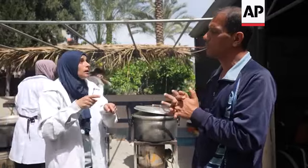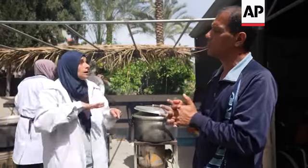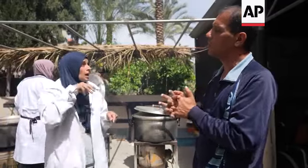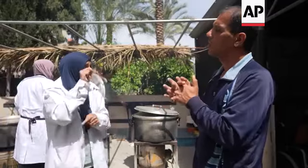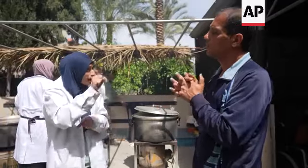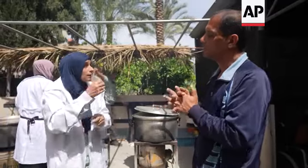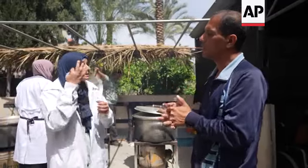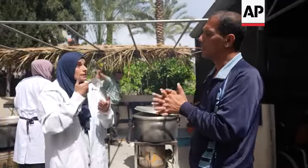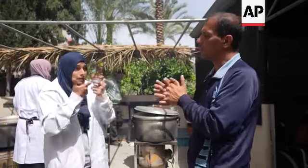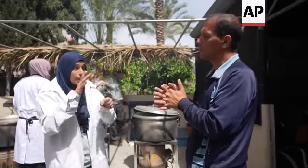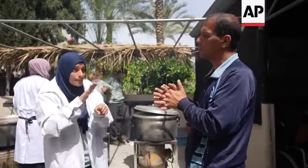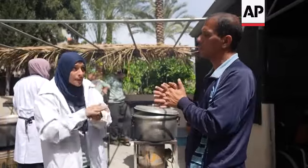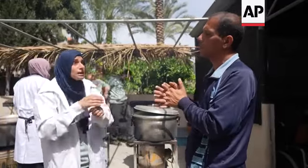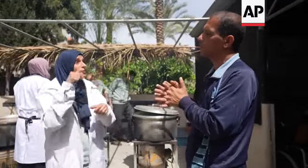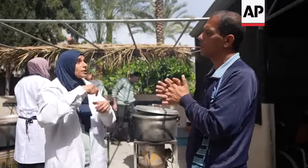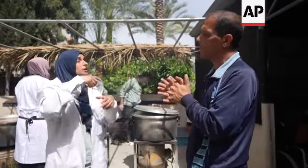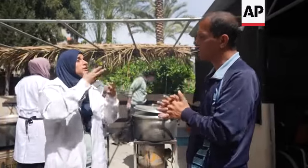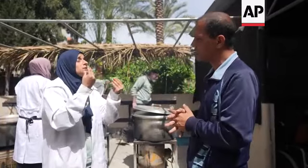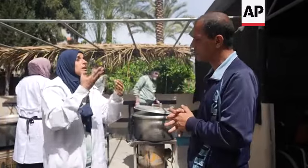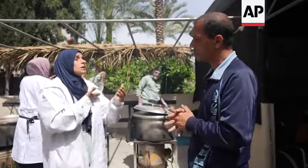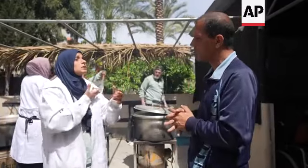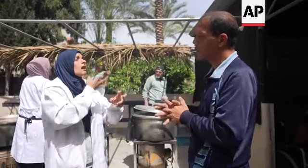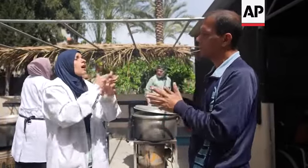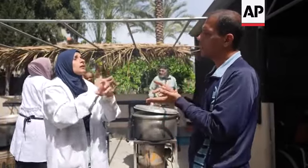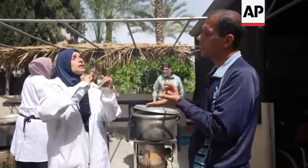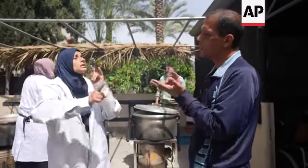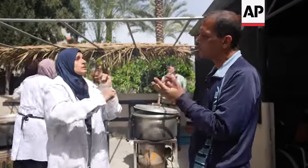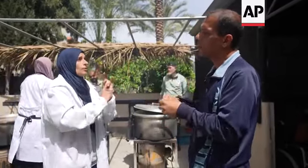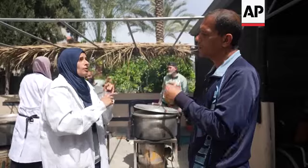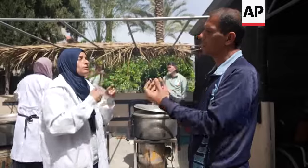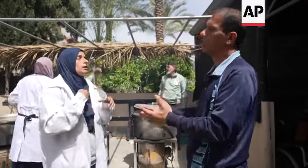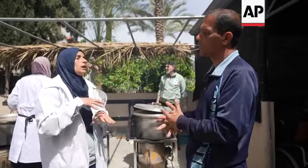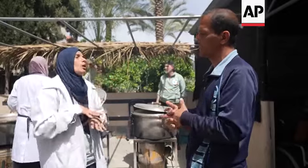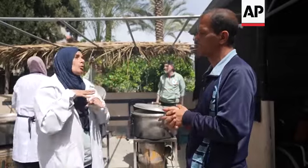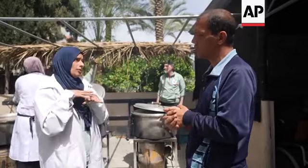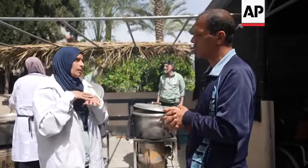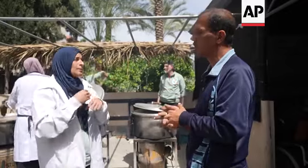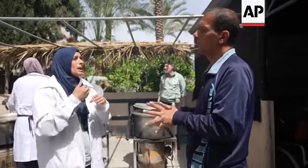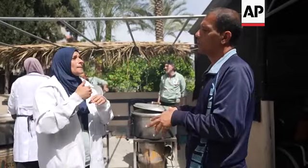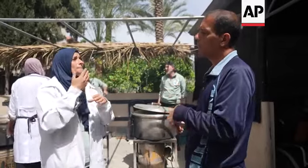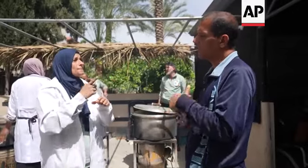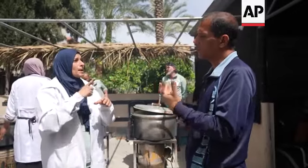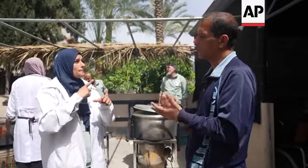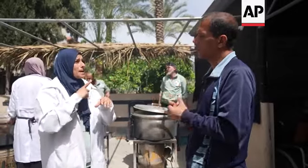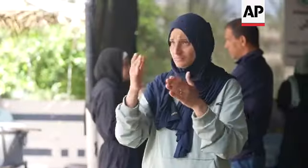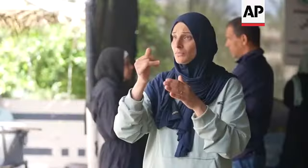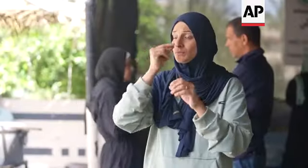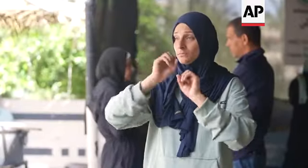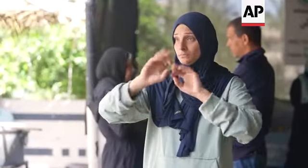خطره، ديري بالك على اسرتك وديري بالك على بيتك. تمام، من خلال ان اخوها بعث لها رساله من خلال الجوال، فخافت.